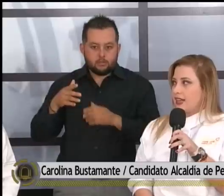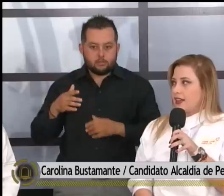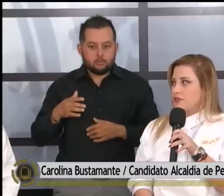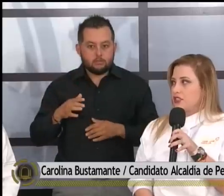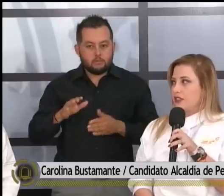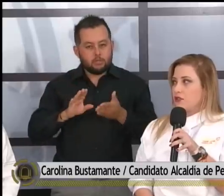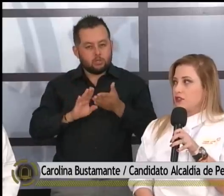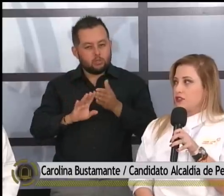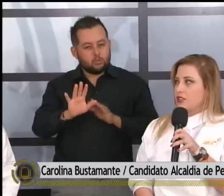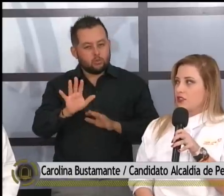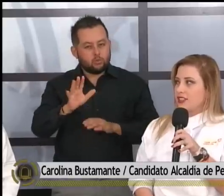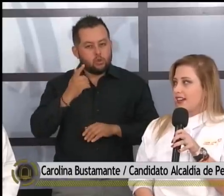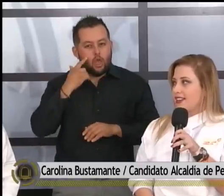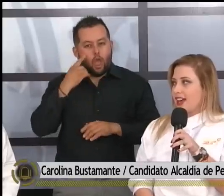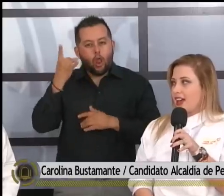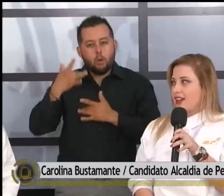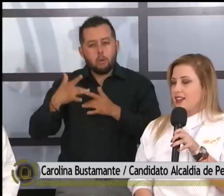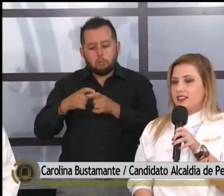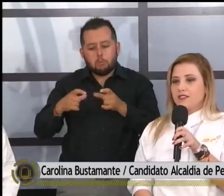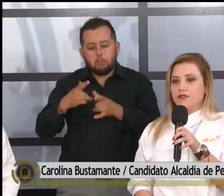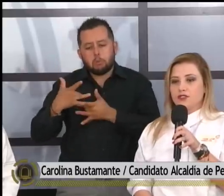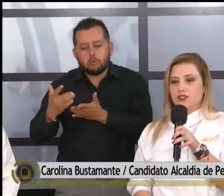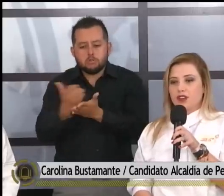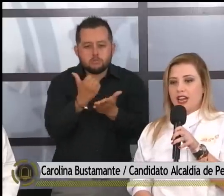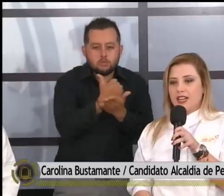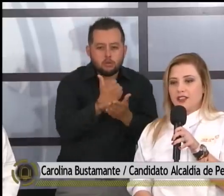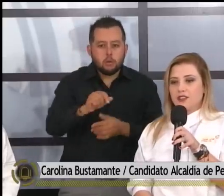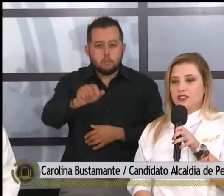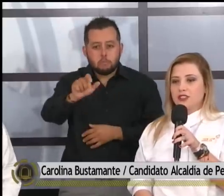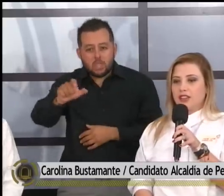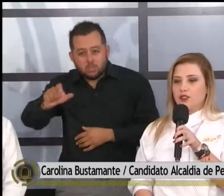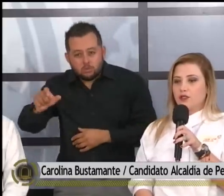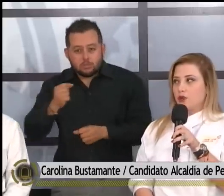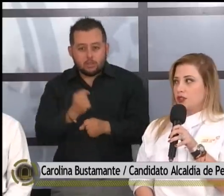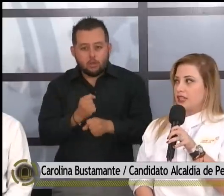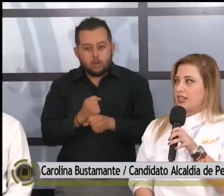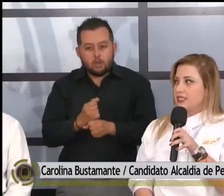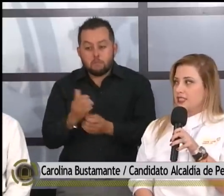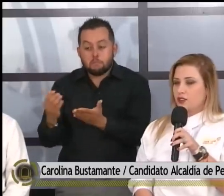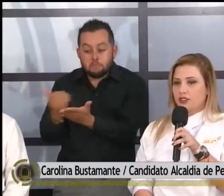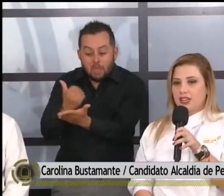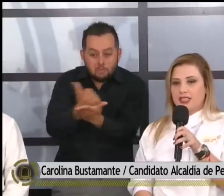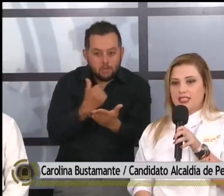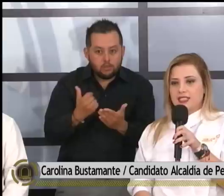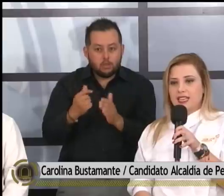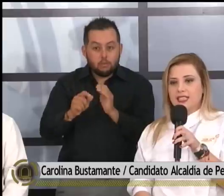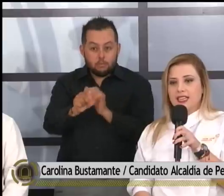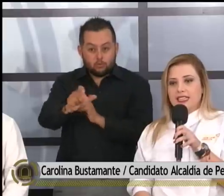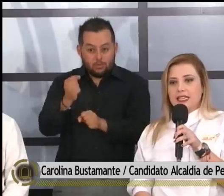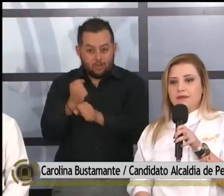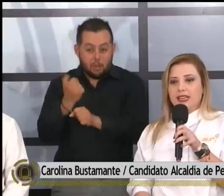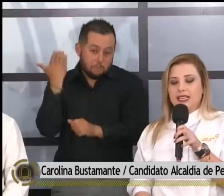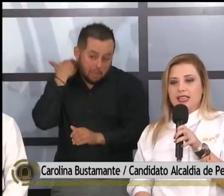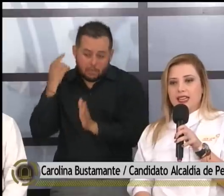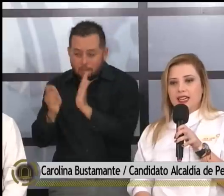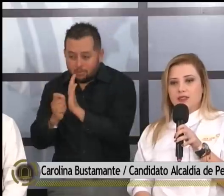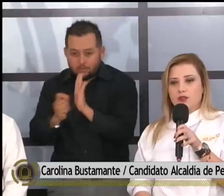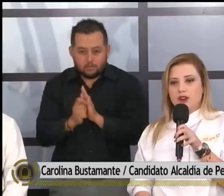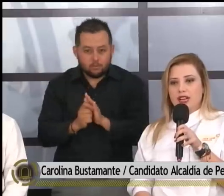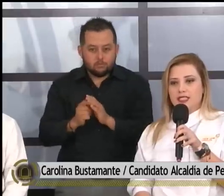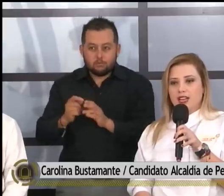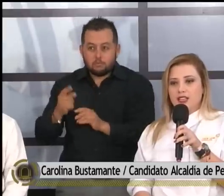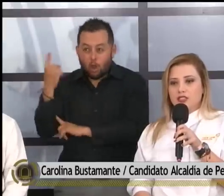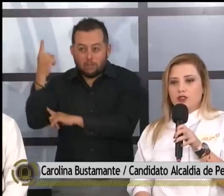aquí tenemos ni bonos de solidaridad, ni funcionarios dando cuotas, ni contratistas, ni maquinaria,